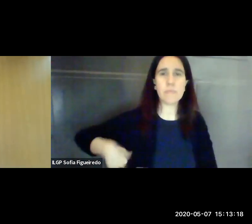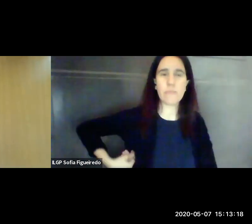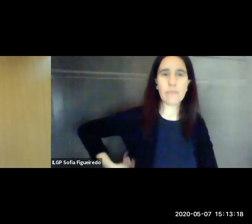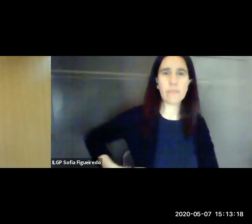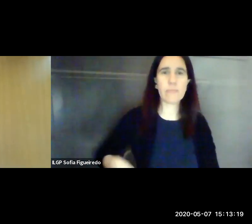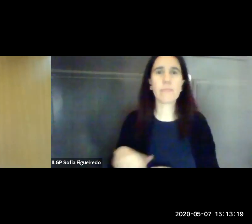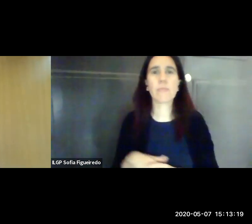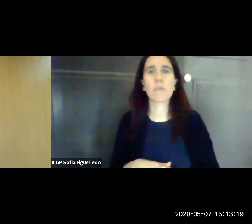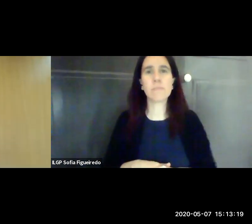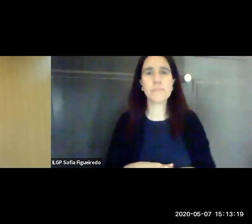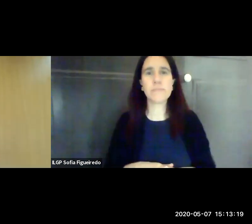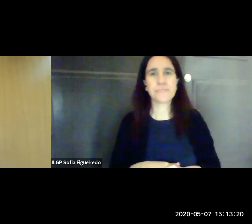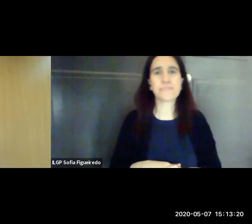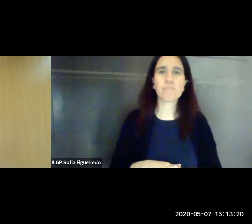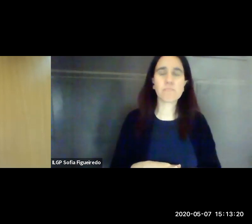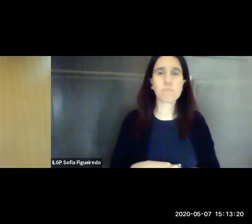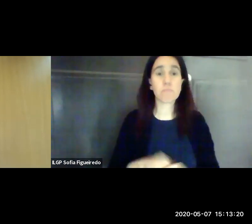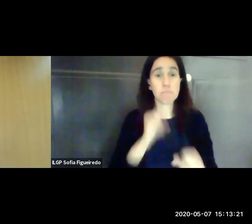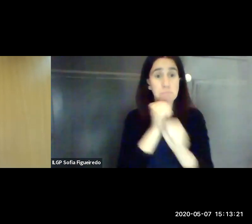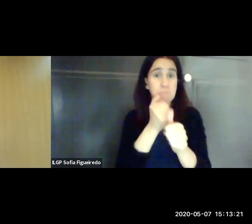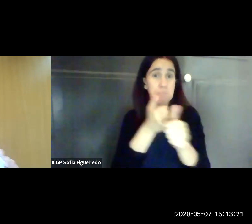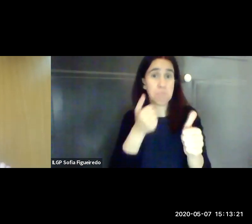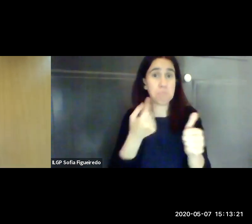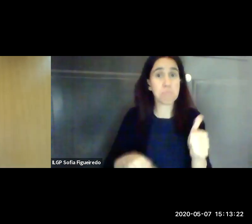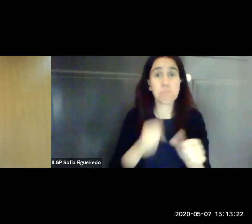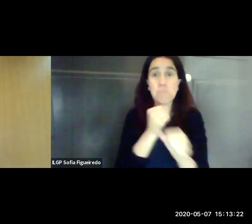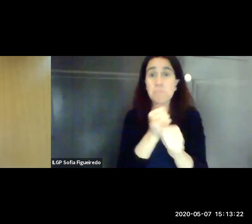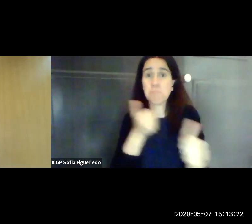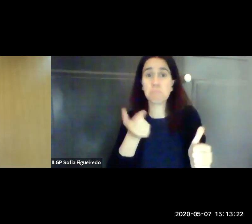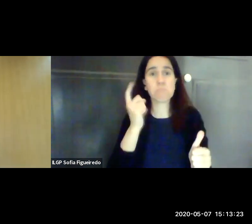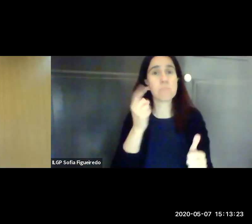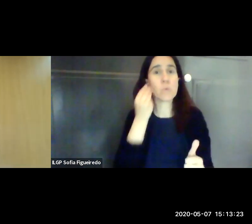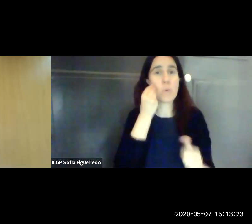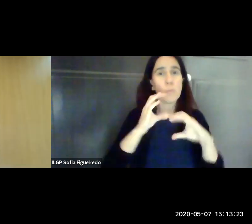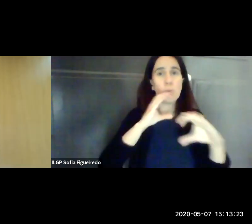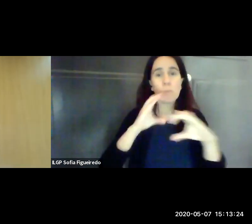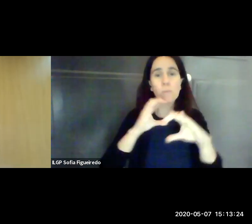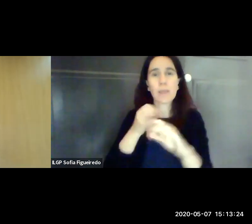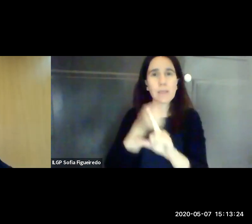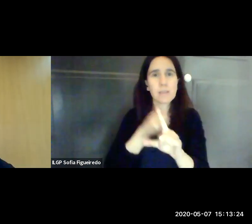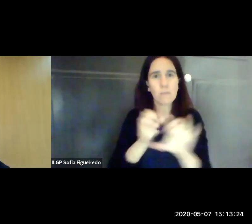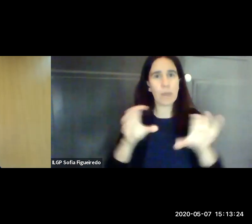em teletrabalho, ou mesmo sem ser em teletrabalho, mas diríamos neste contexto em teletrabalho ainda é maior,